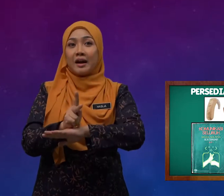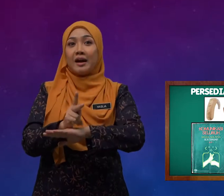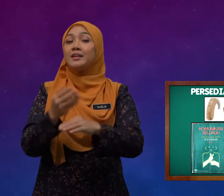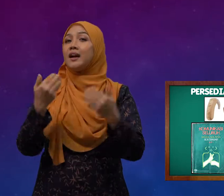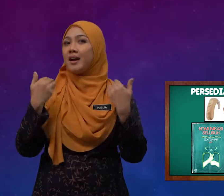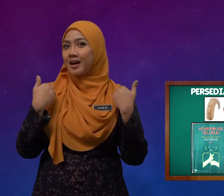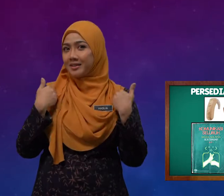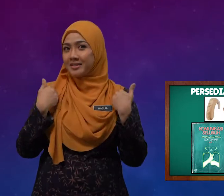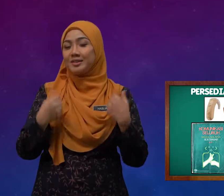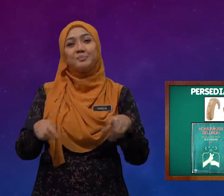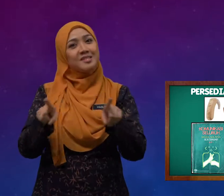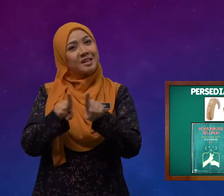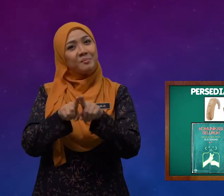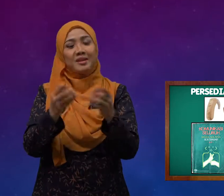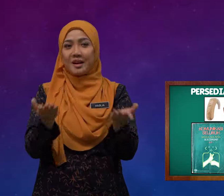tangan ada bersama kamu.